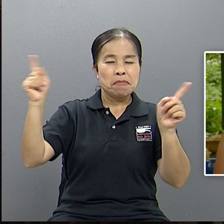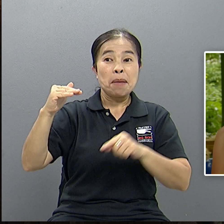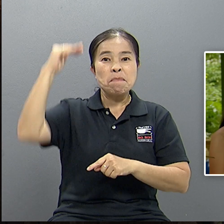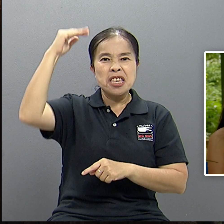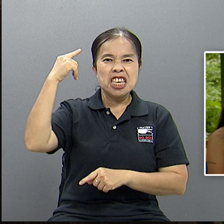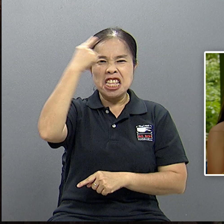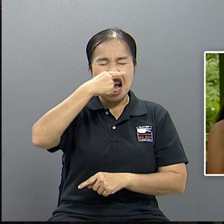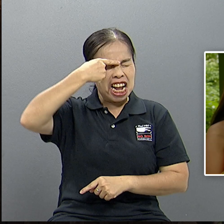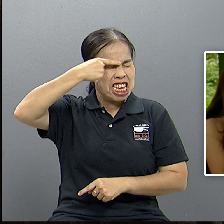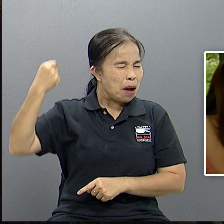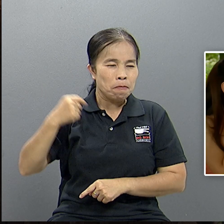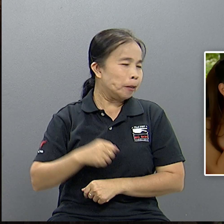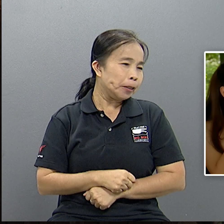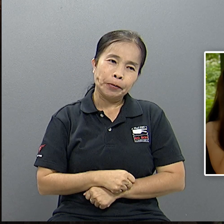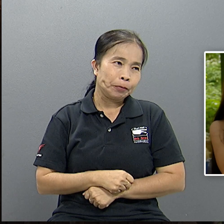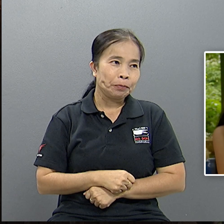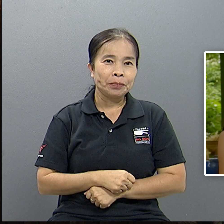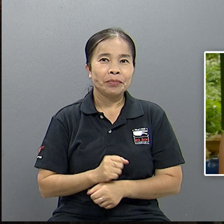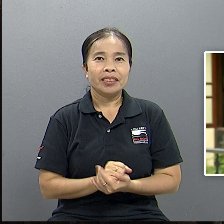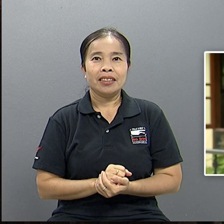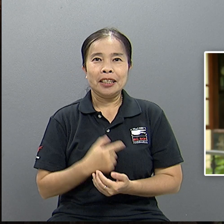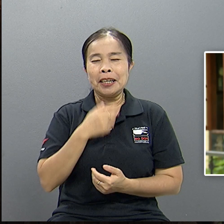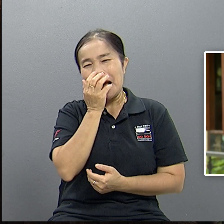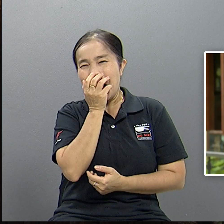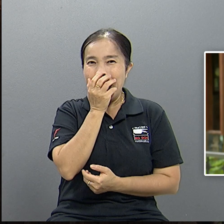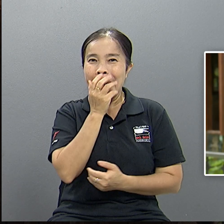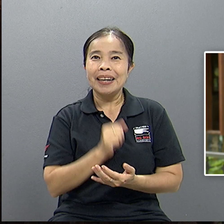ำดำ เชิญก่อน